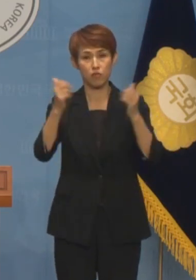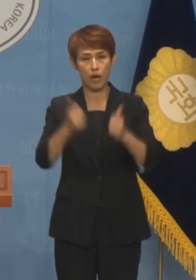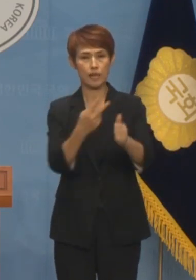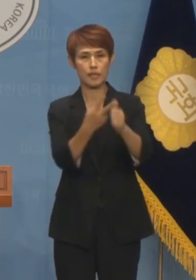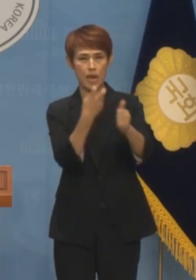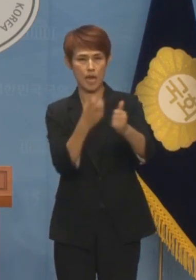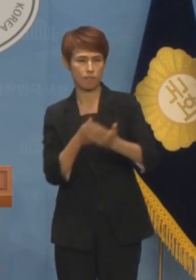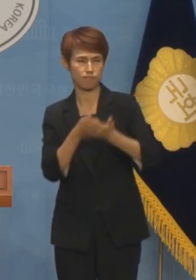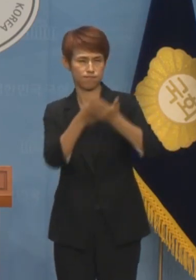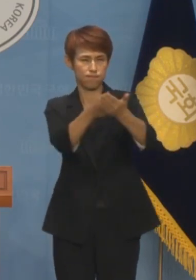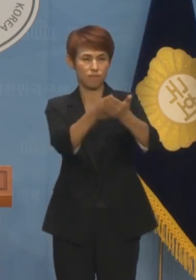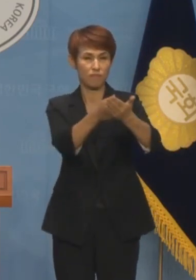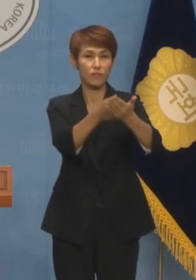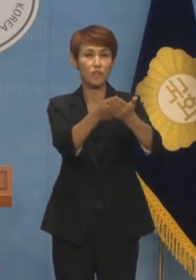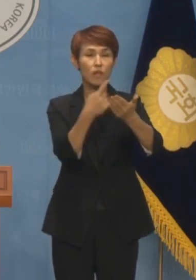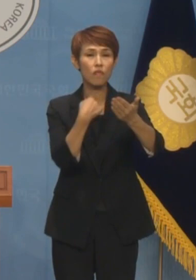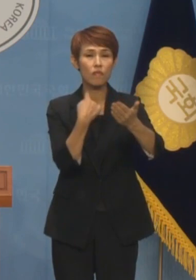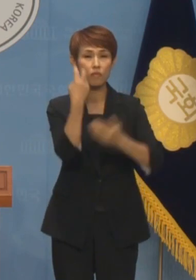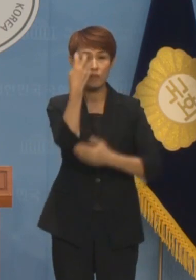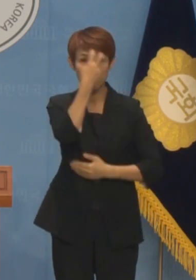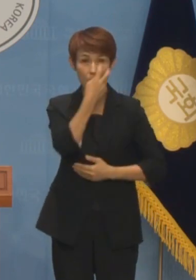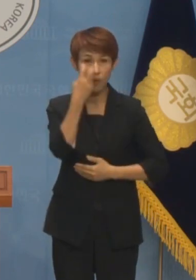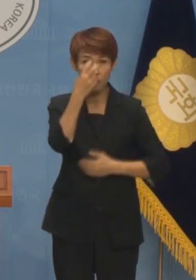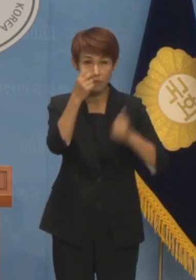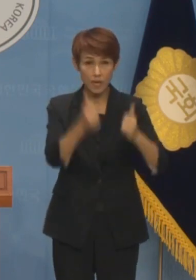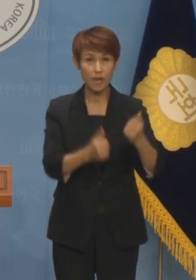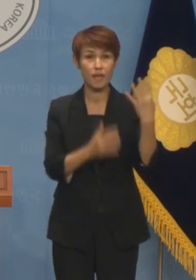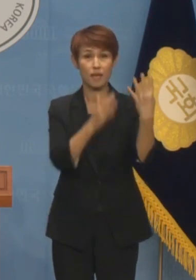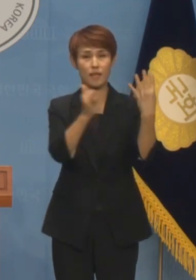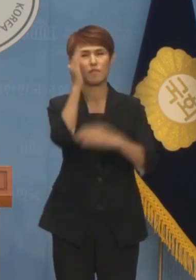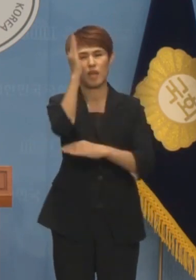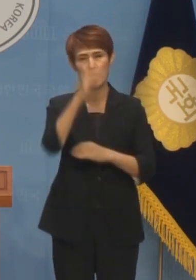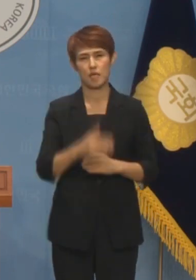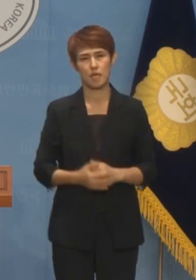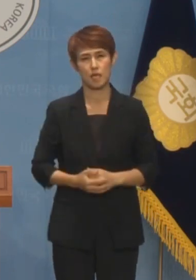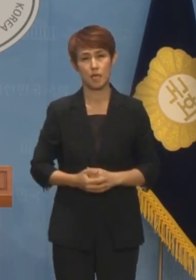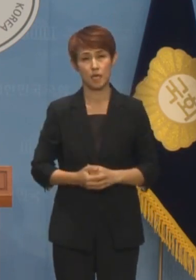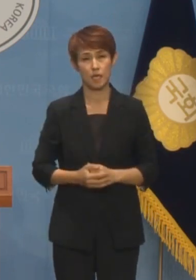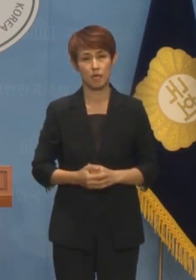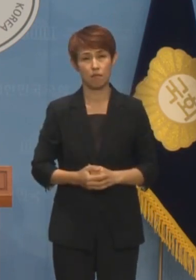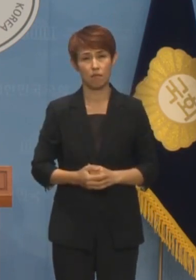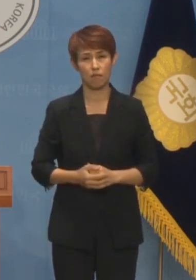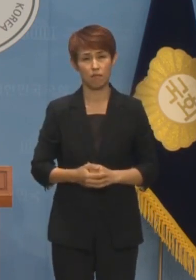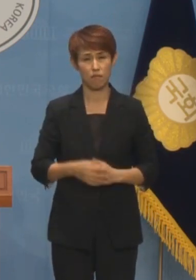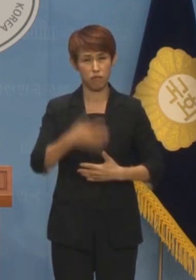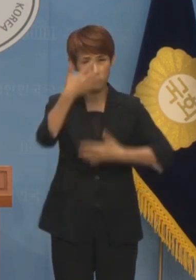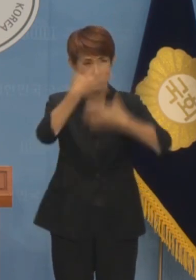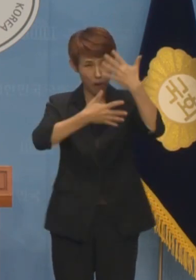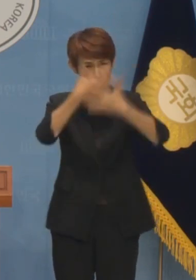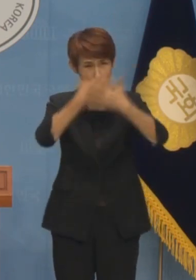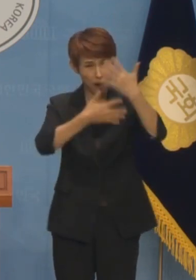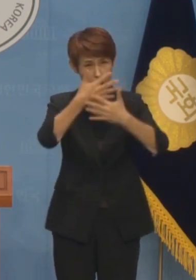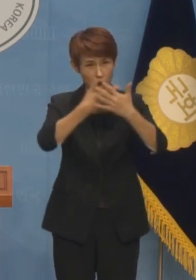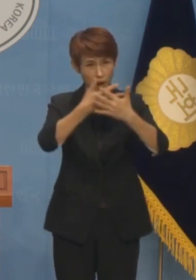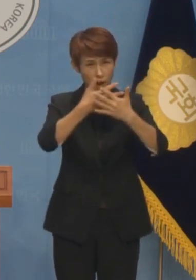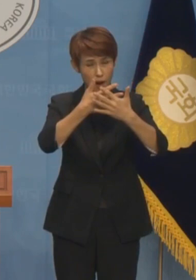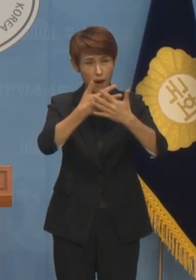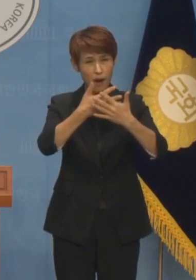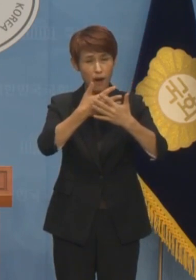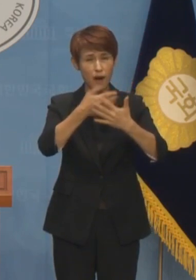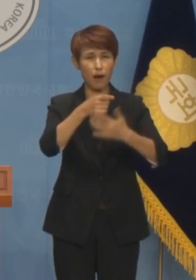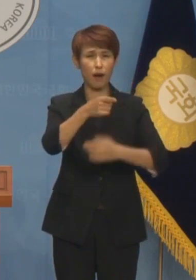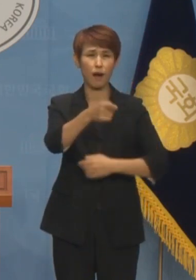탄핵소추안을 의결한 비위검사 4명의 얘기입니다. 영화도 이 정도면 분류도 불가능한 등급